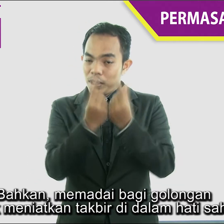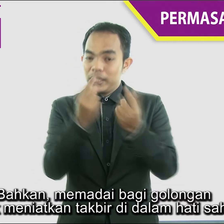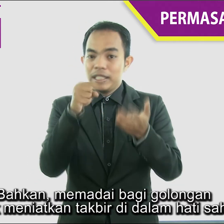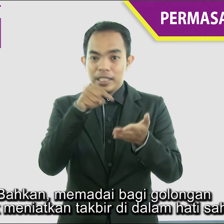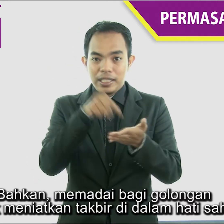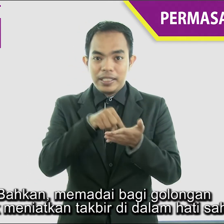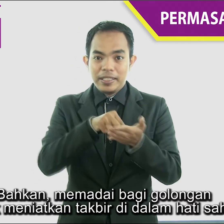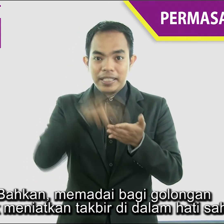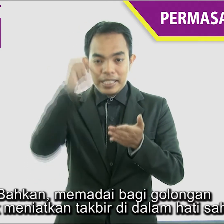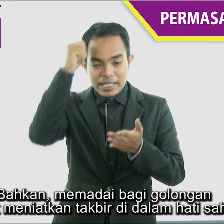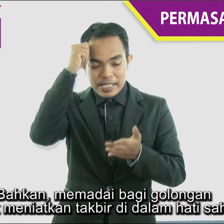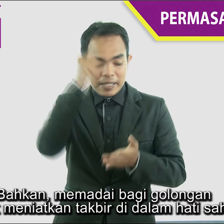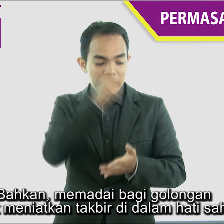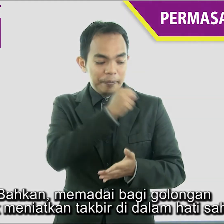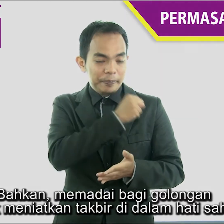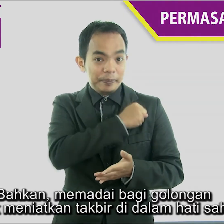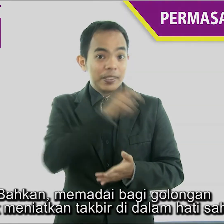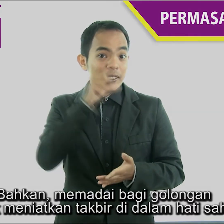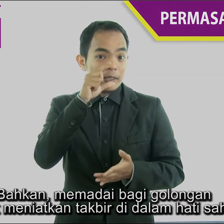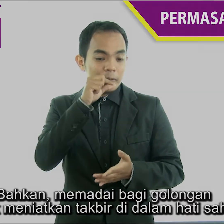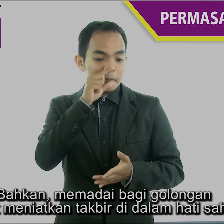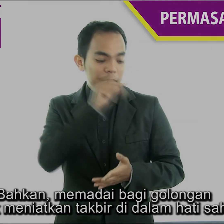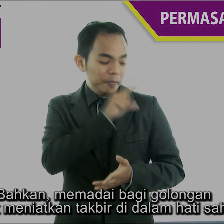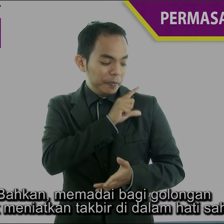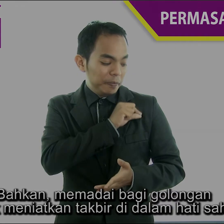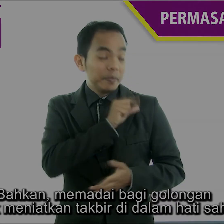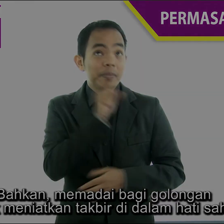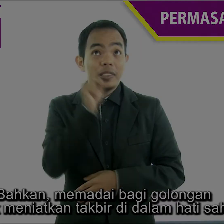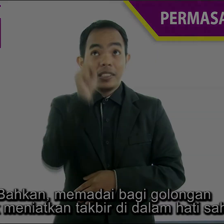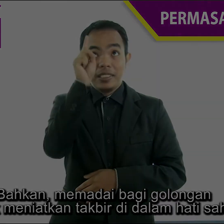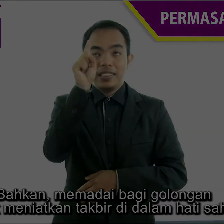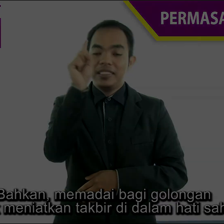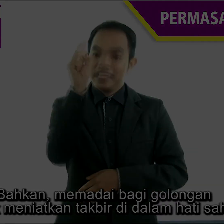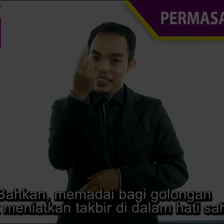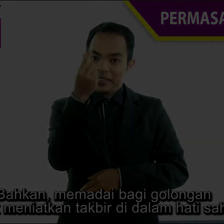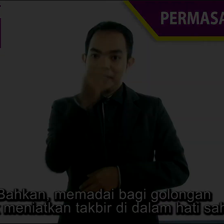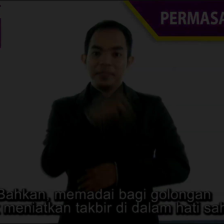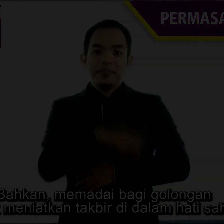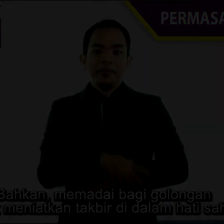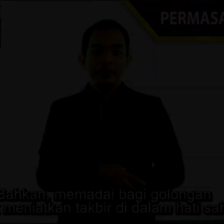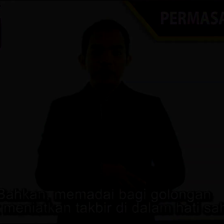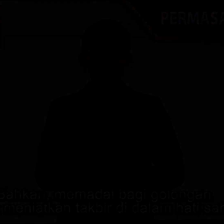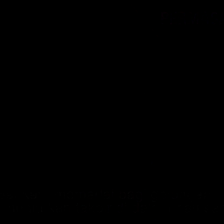Bahkan, memadai bagi golongan pekak meniatkan takbir di dalam hati sahaja.